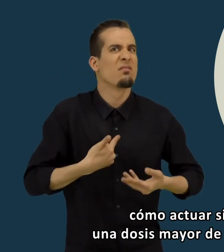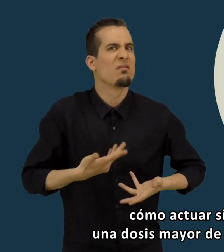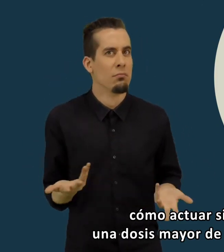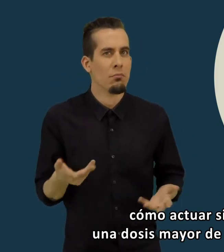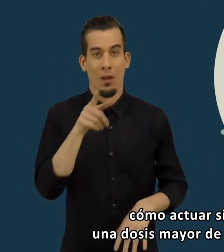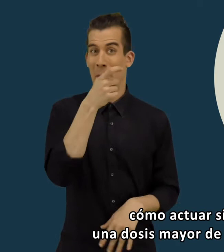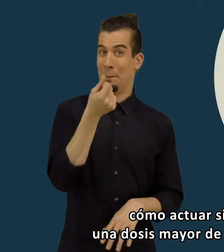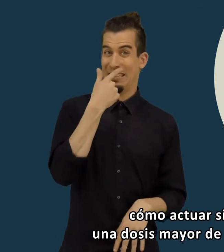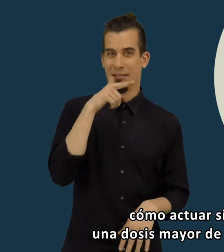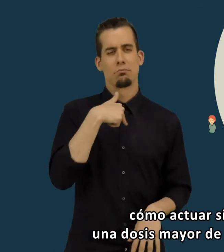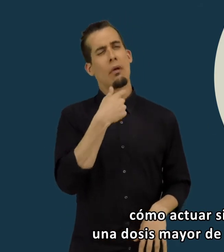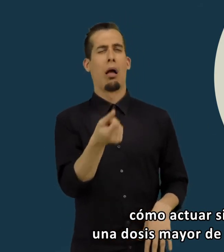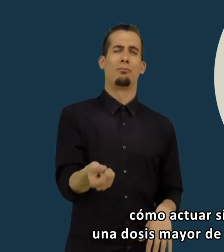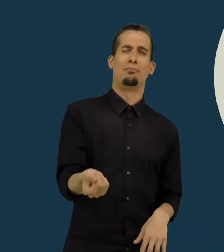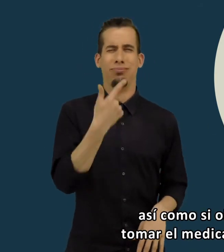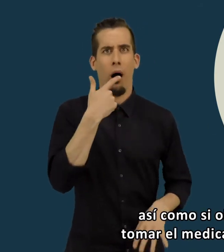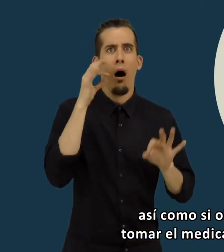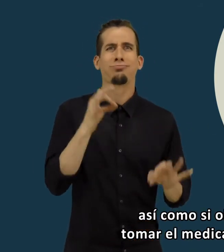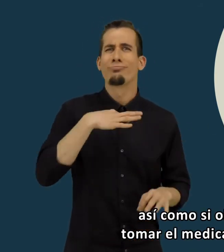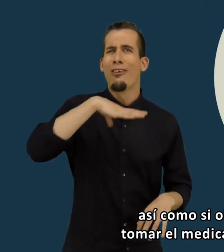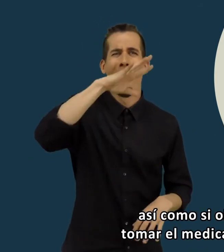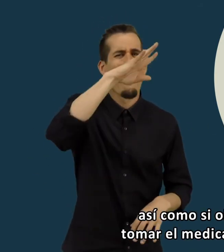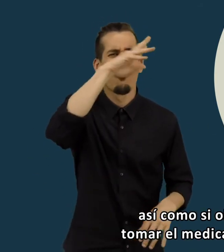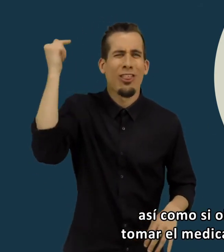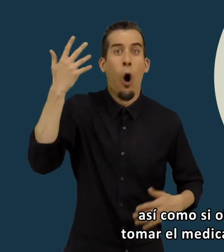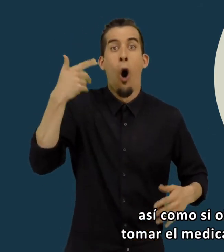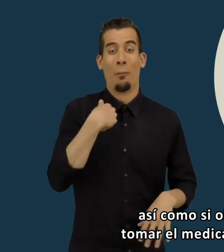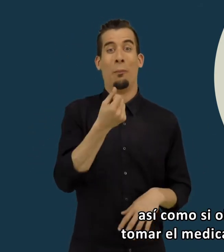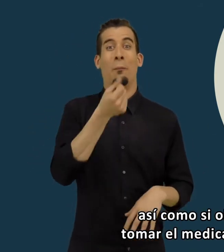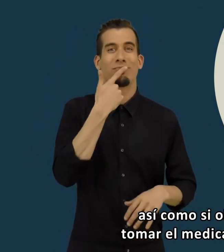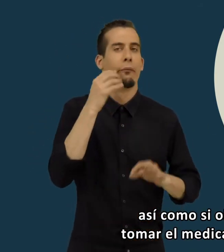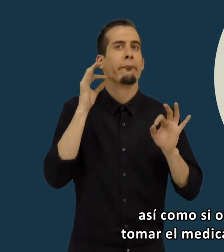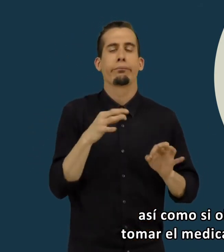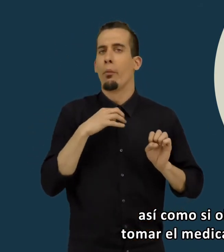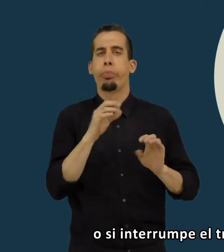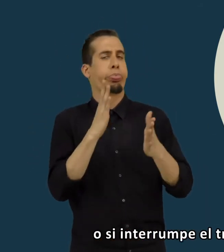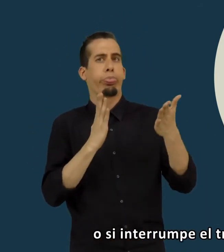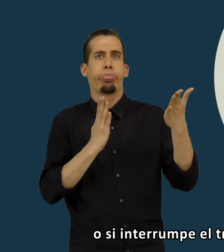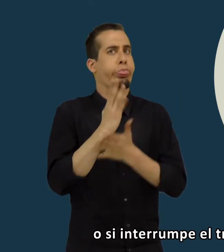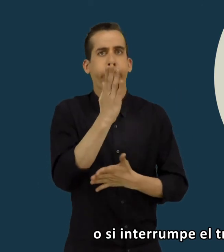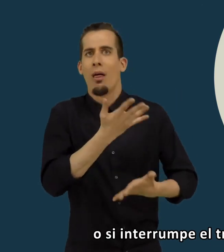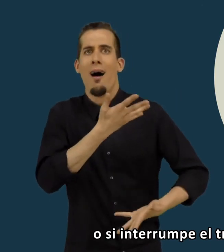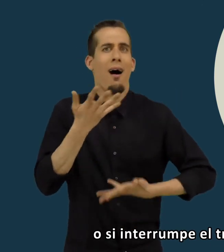Así como si olvida tomar el medicamento o si interrumpe el